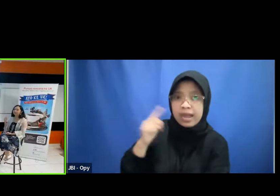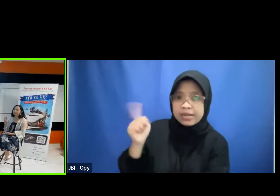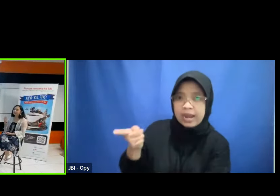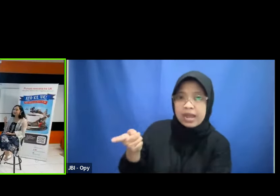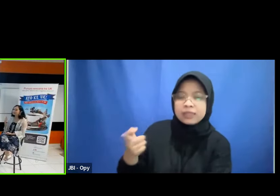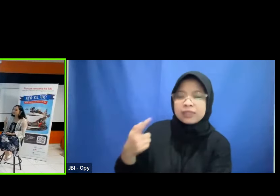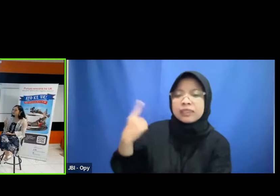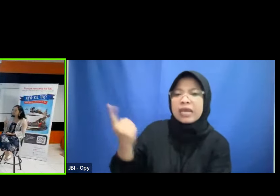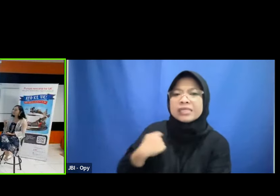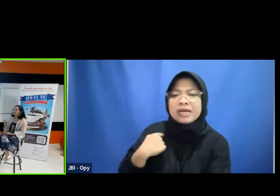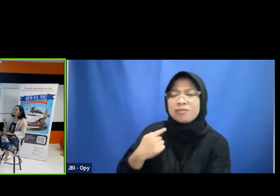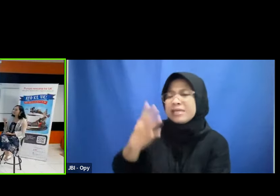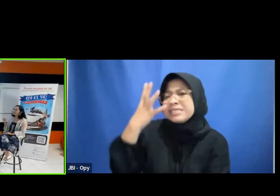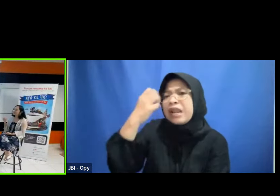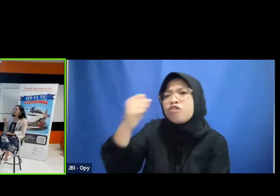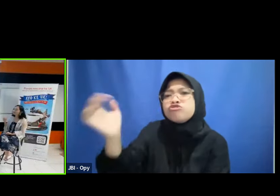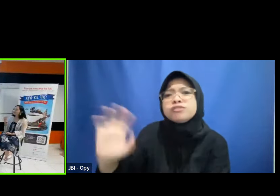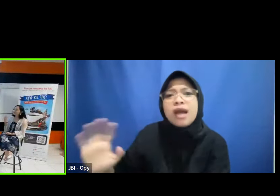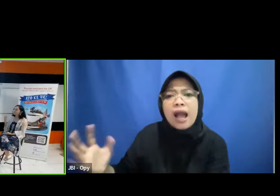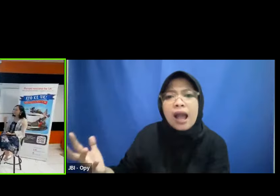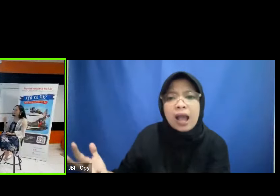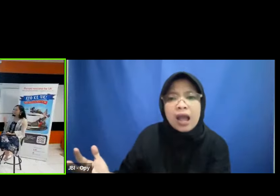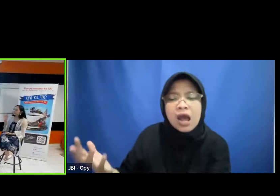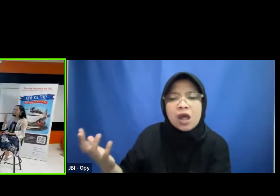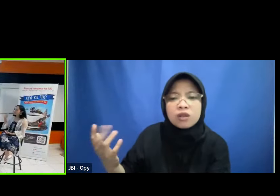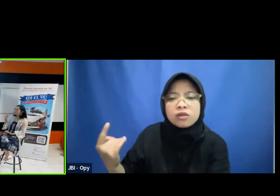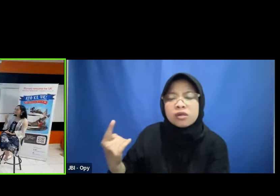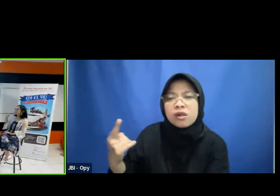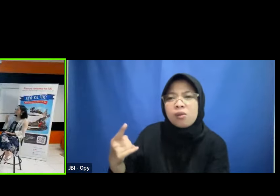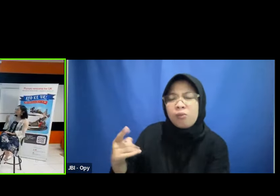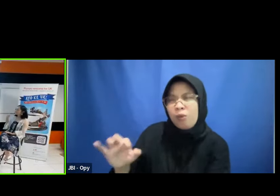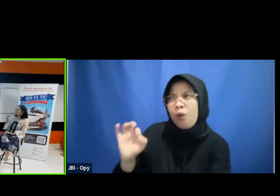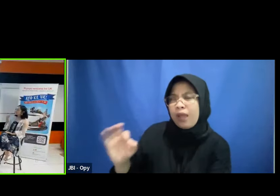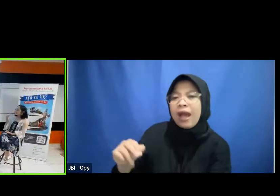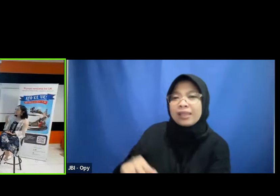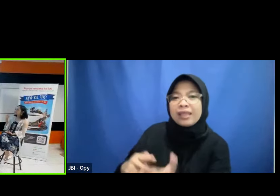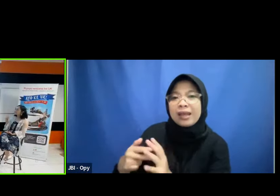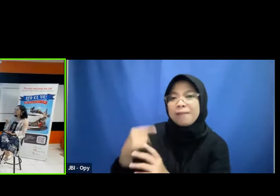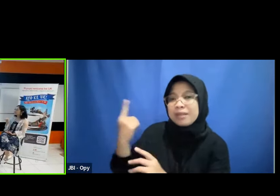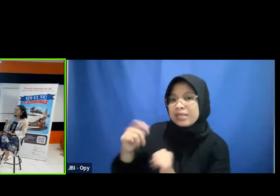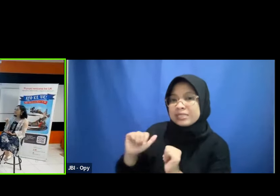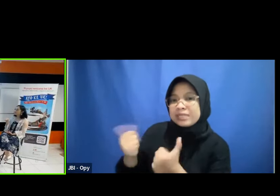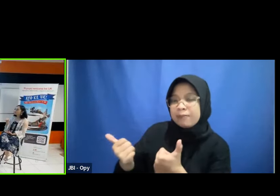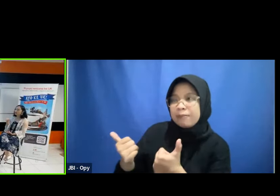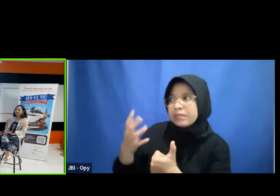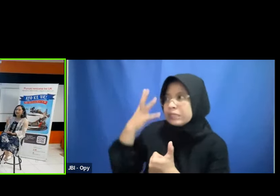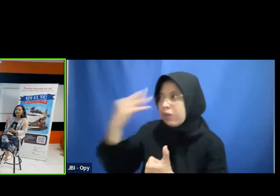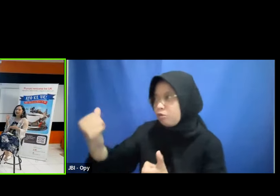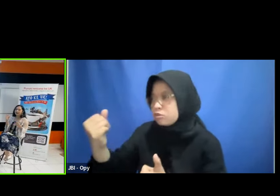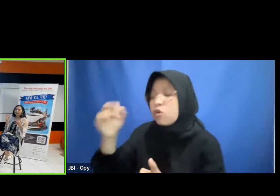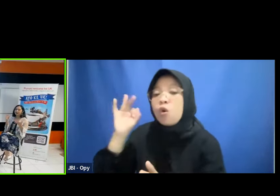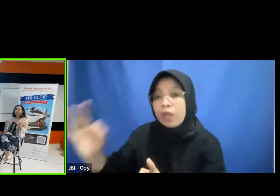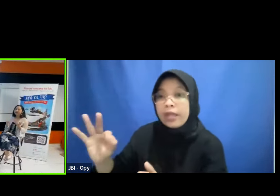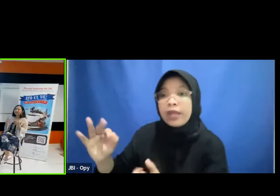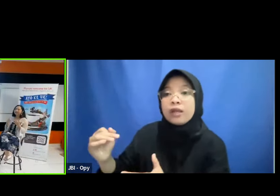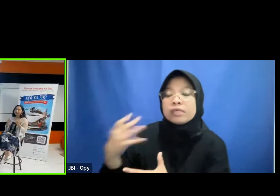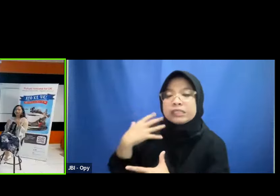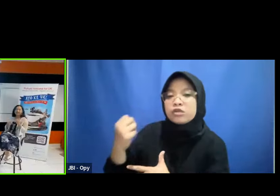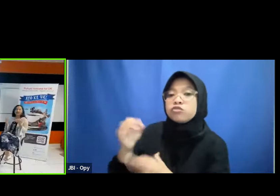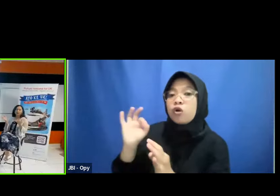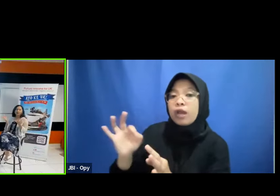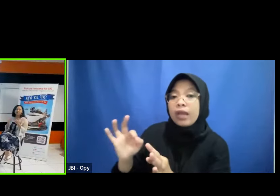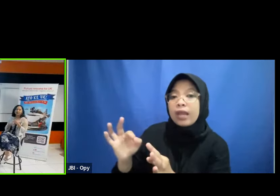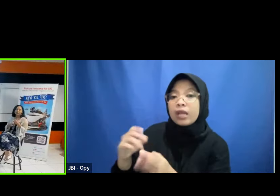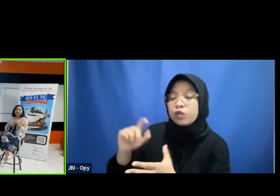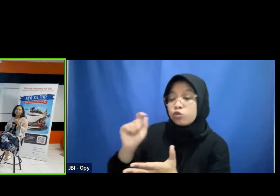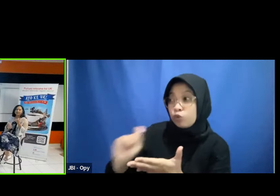pertanyaan-pertanyaan yang enggak serius jadi aku tuh expect dan aku udah mempersiapkan Pertanyaan yang memang Serius Yang aku mungkin kayak Oke ini dari